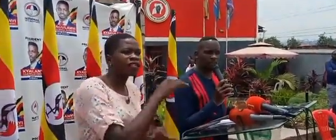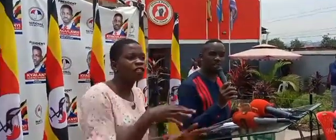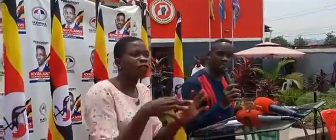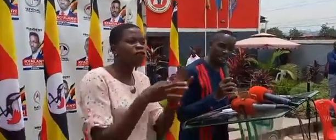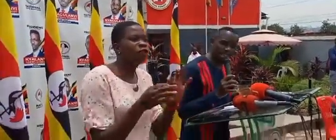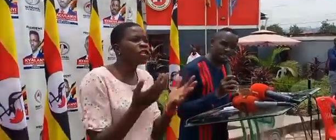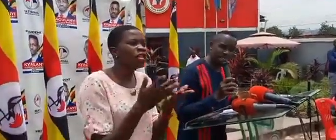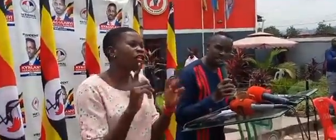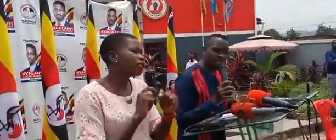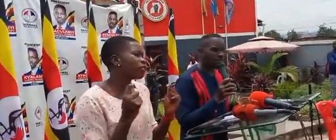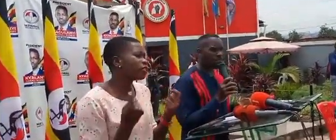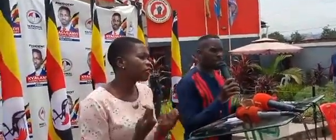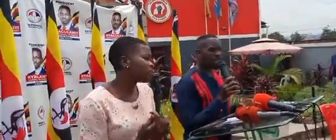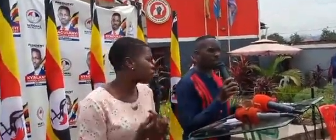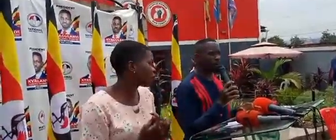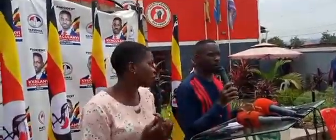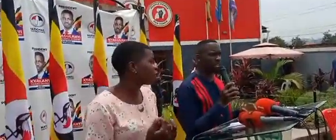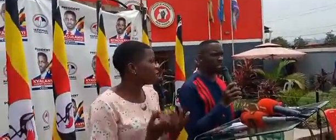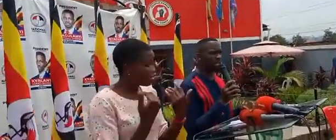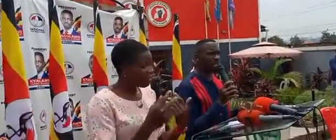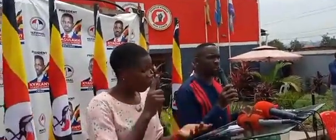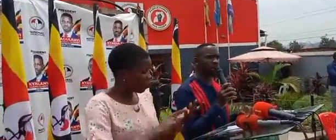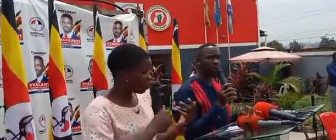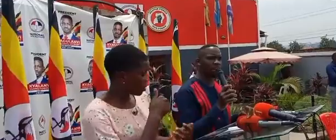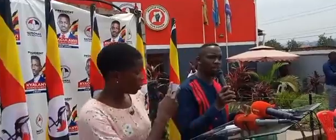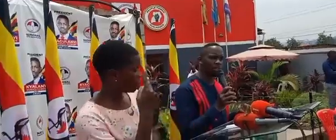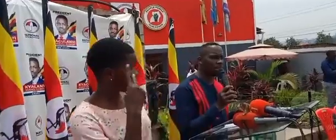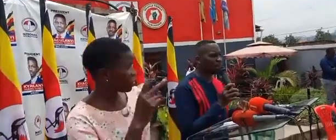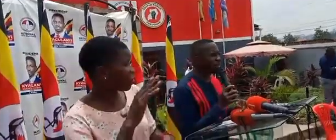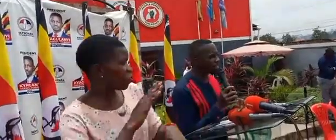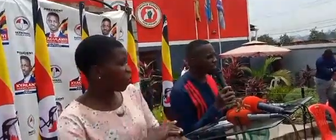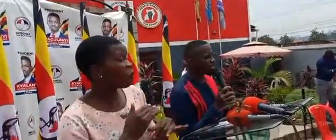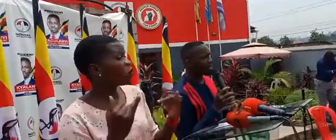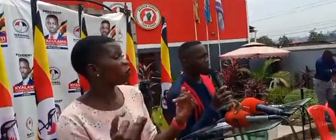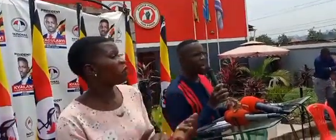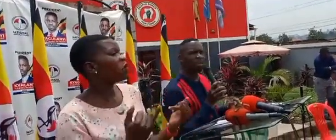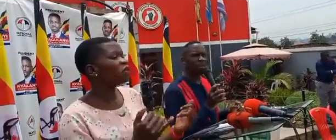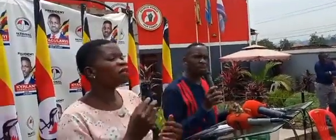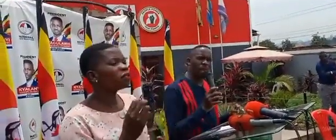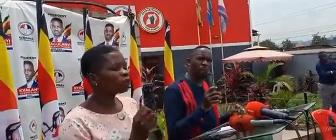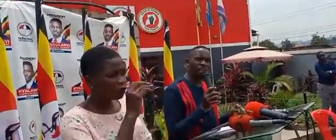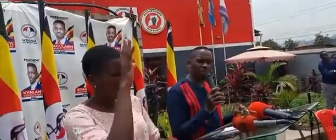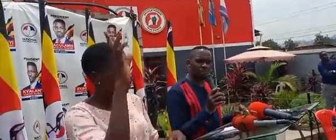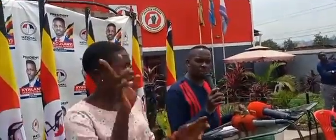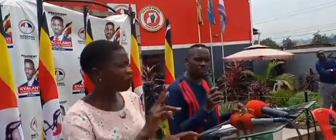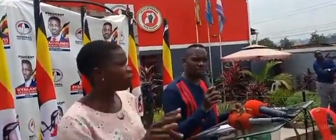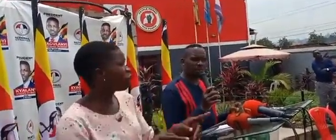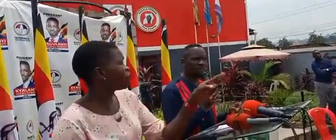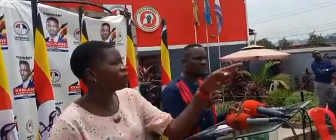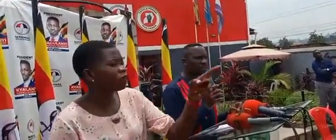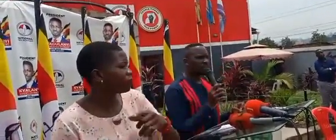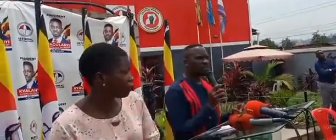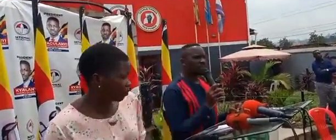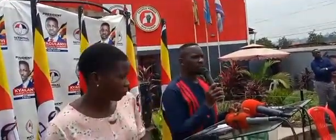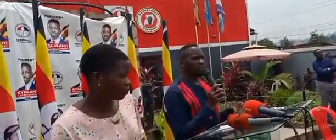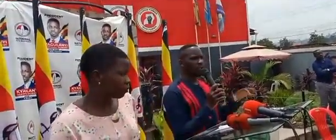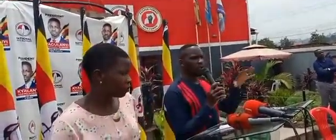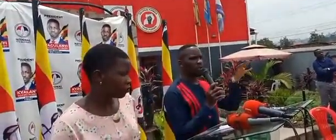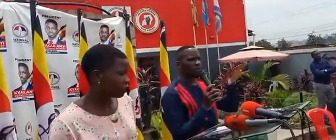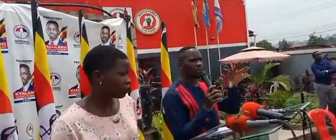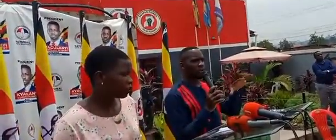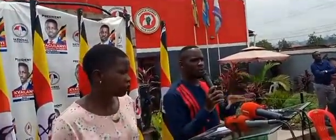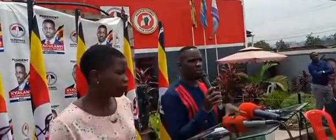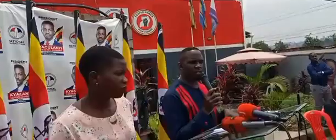ya mtu ye na so binaraba maulide na ngina lila wanga mwini ngamba hii bamba doho amiga silima nyiko